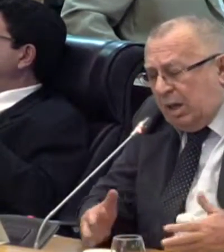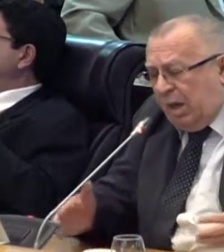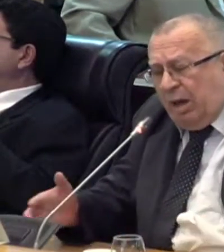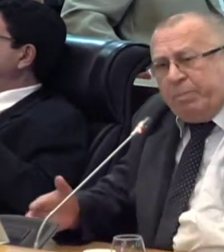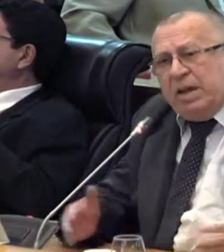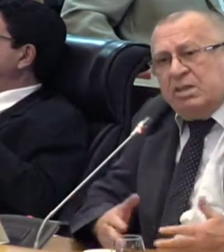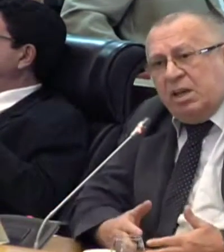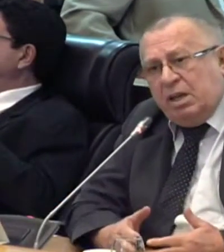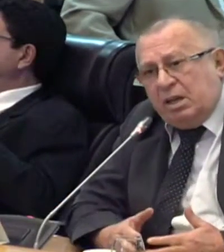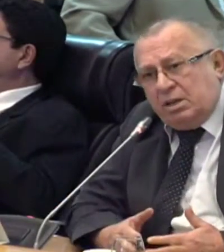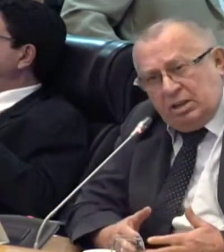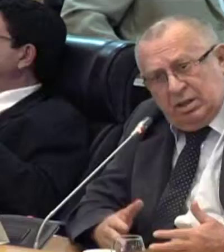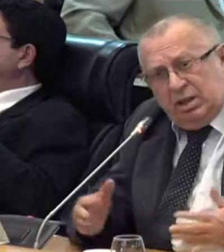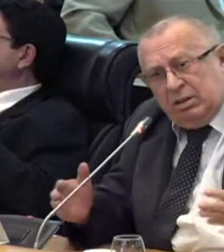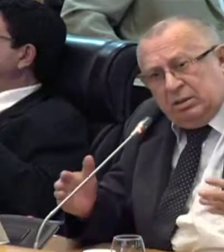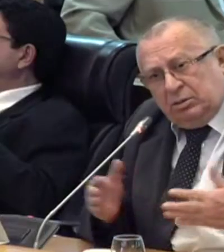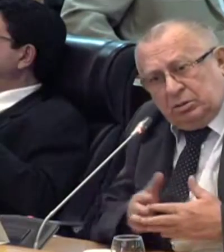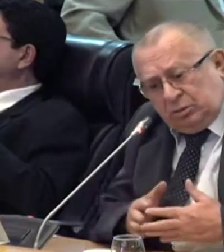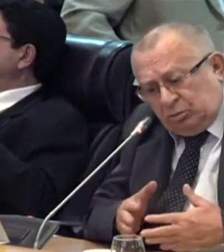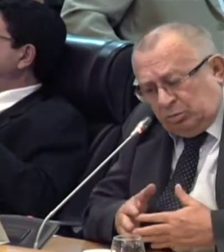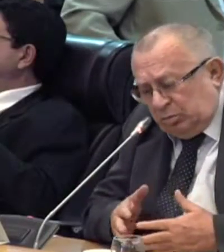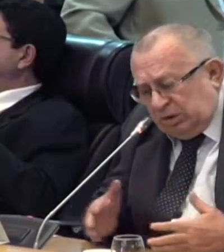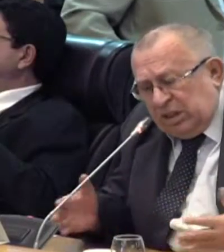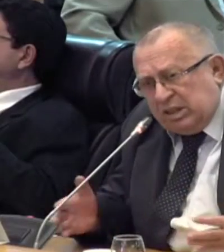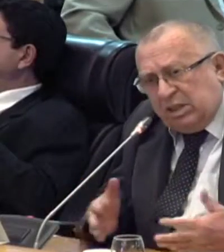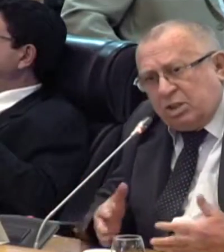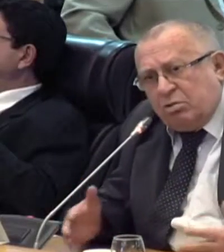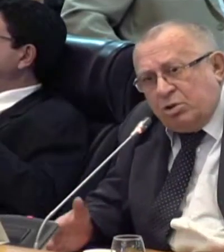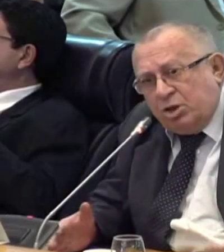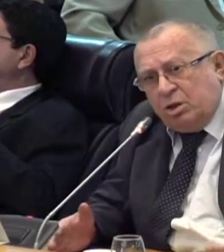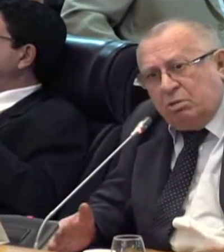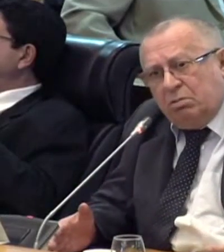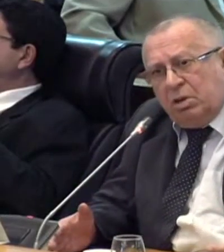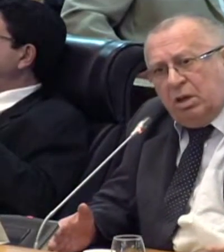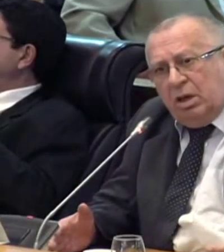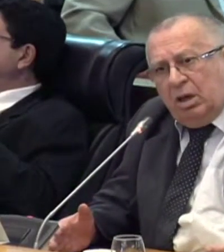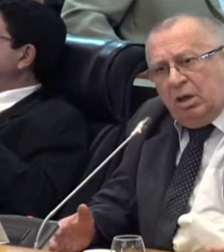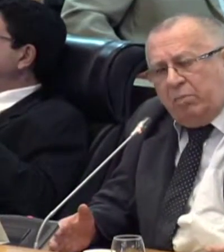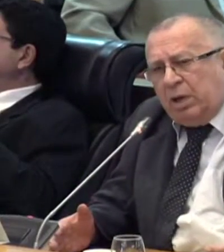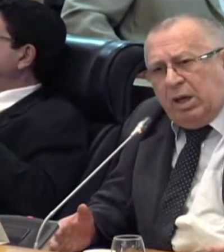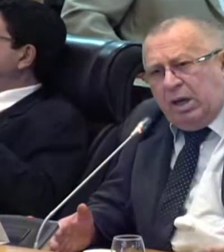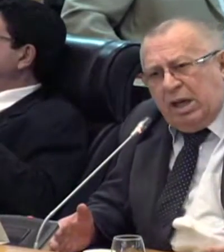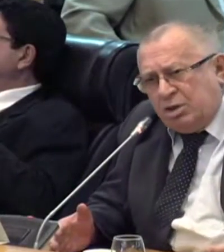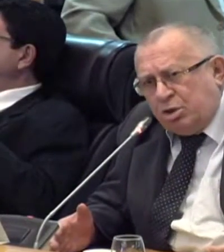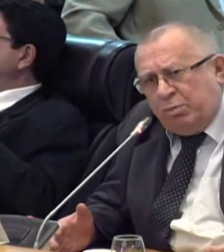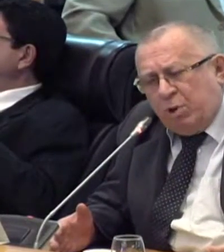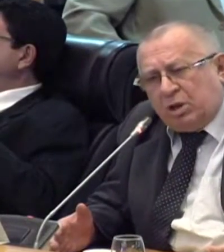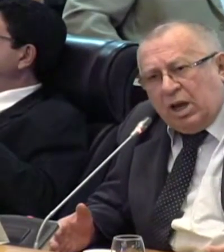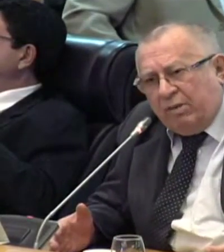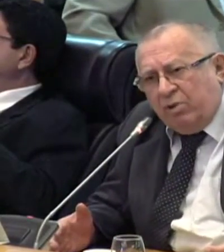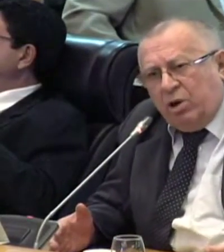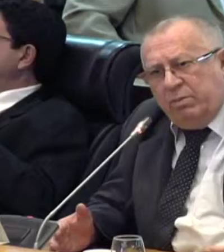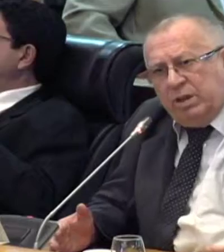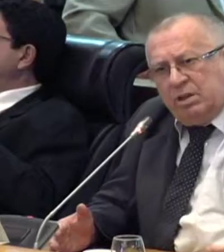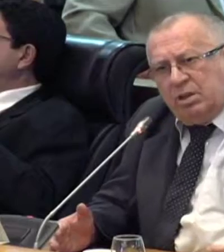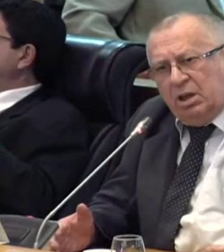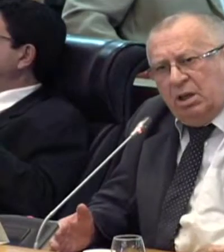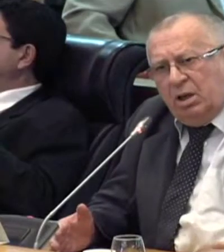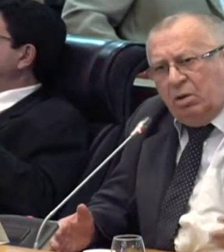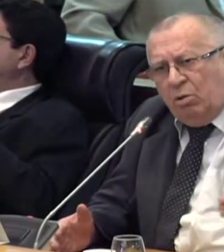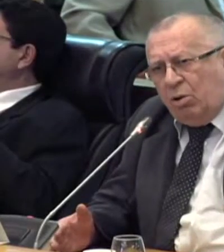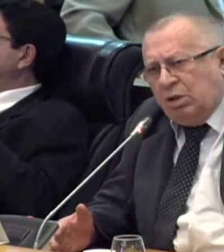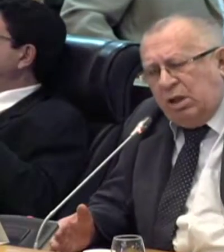e apresente, seja discutido porque é insuportável